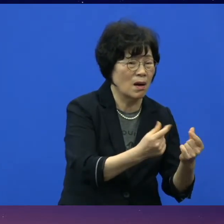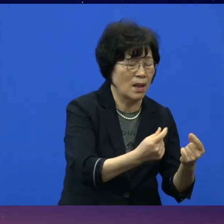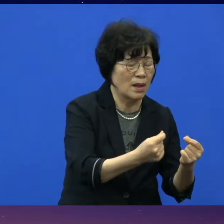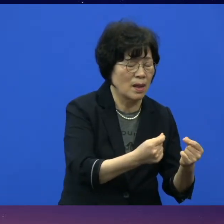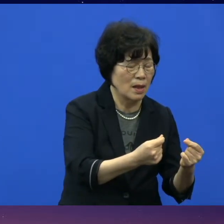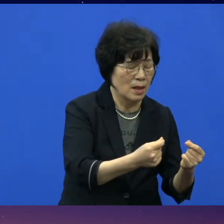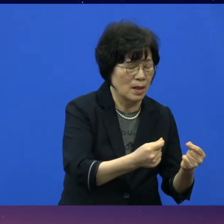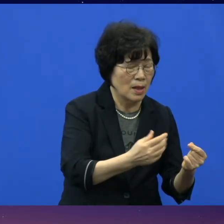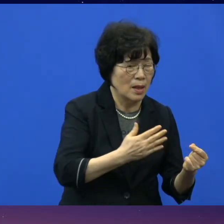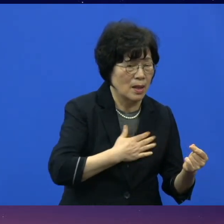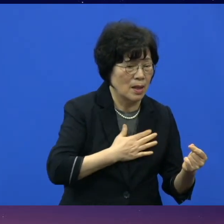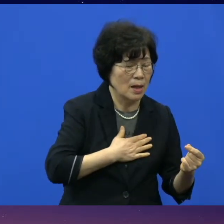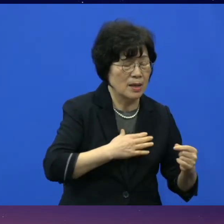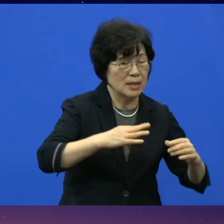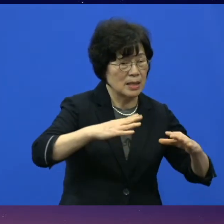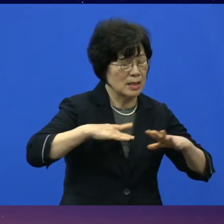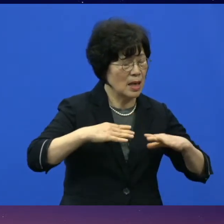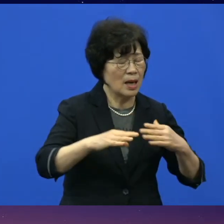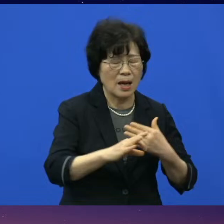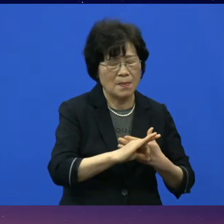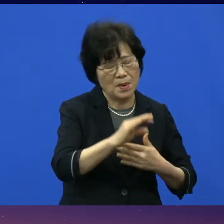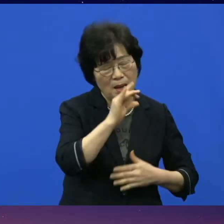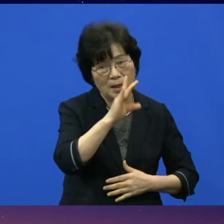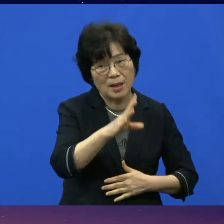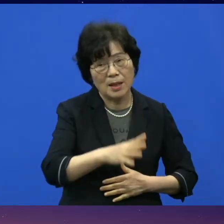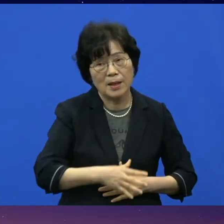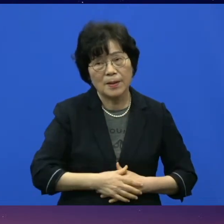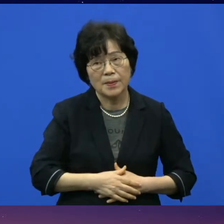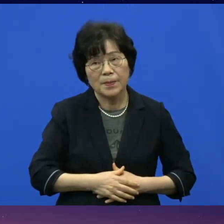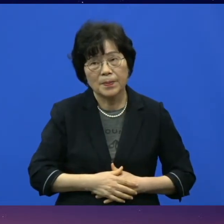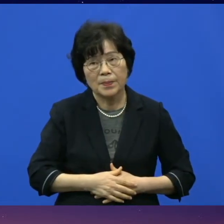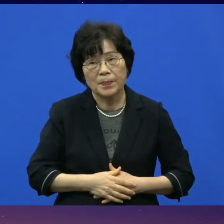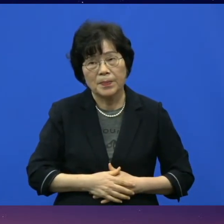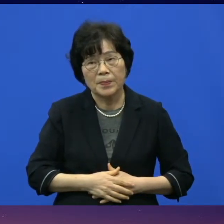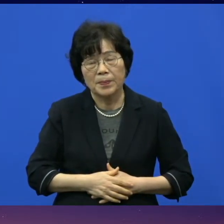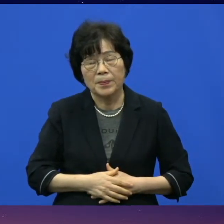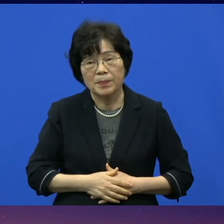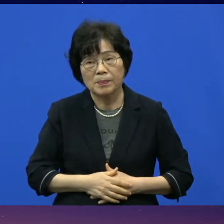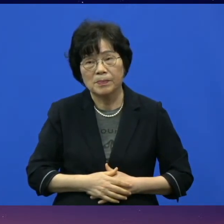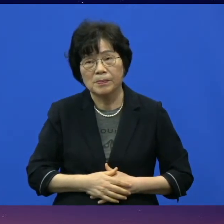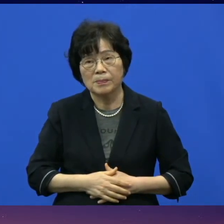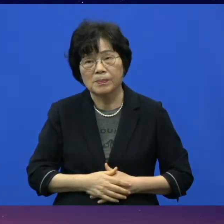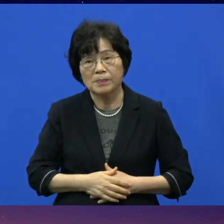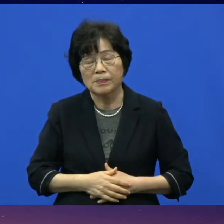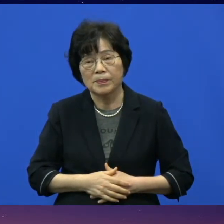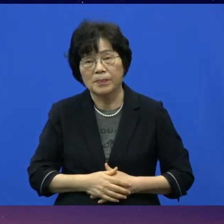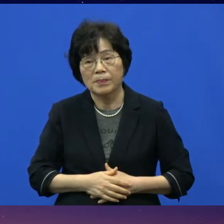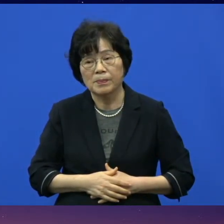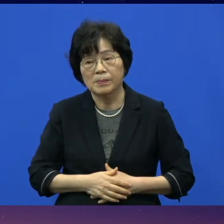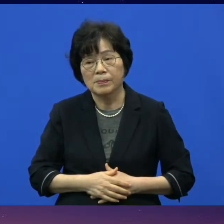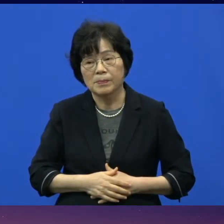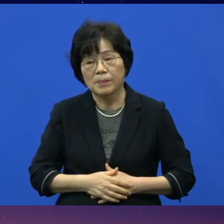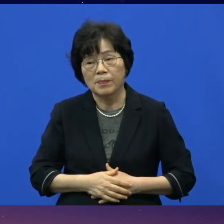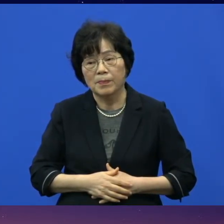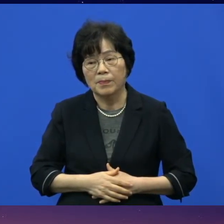자신, 그걸 내세우고 그것을 강화하고 그게 내 인생을 다 몰아붙이는 거죠.